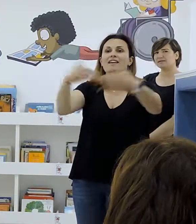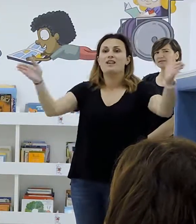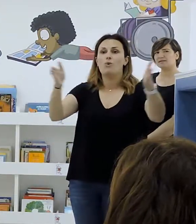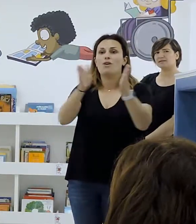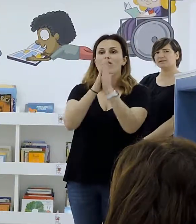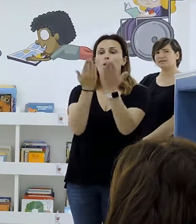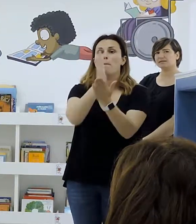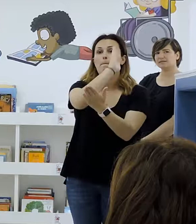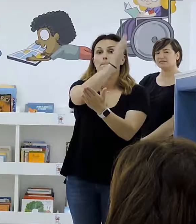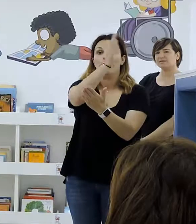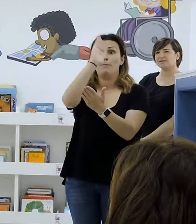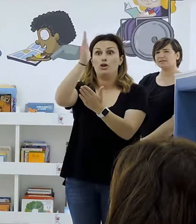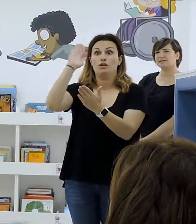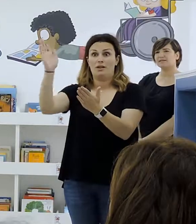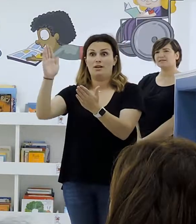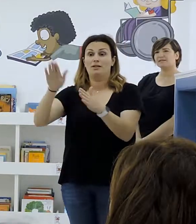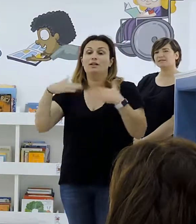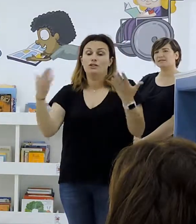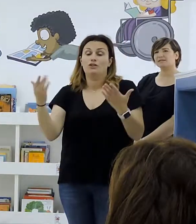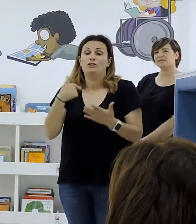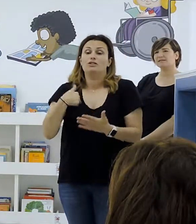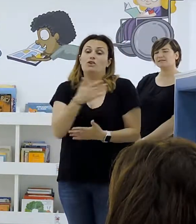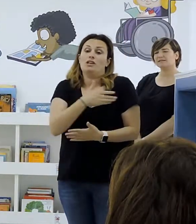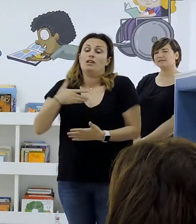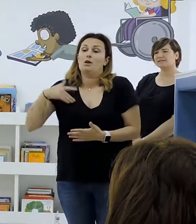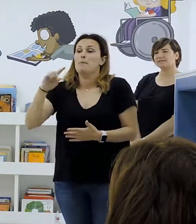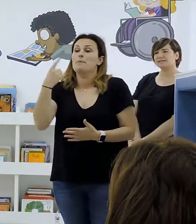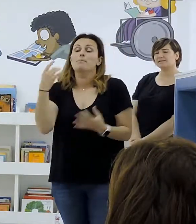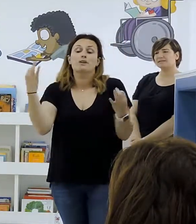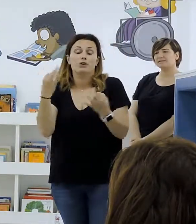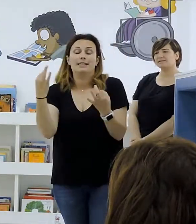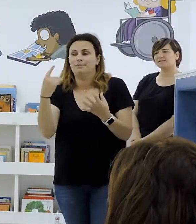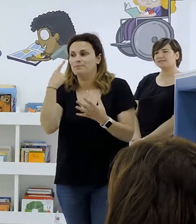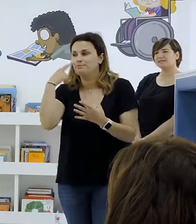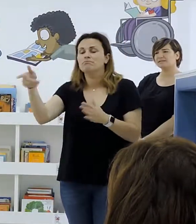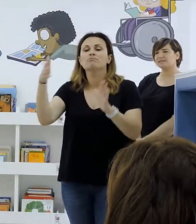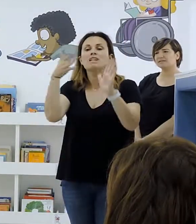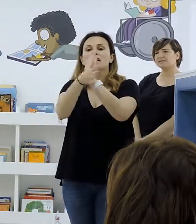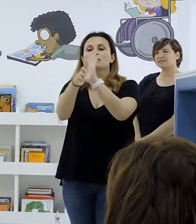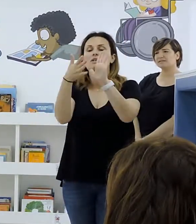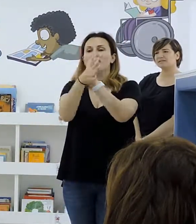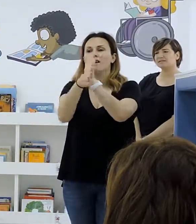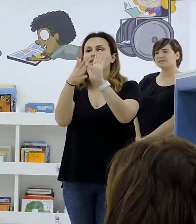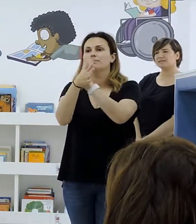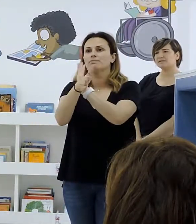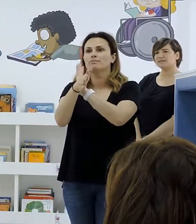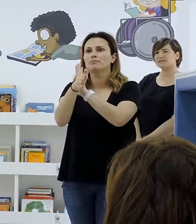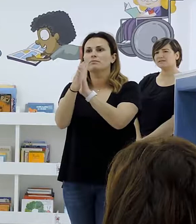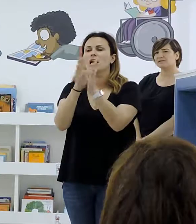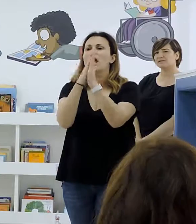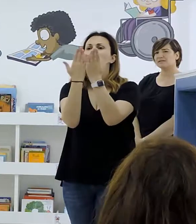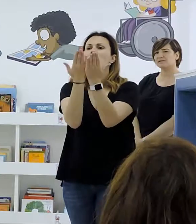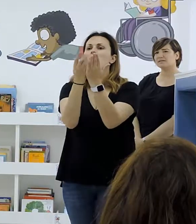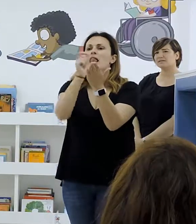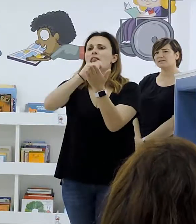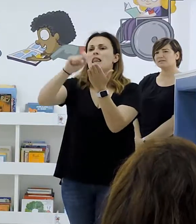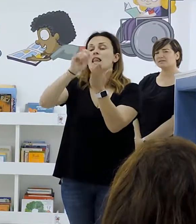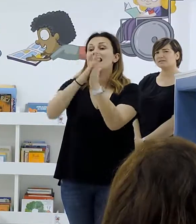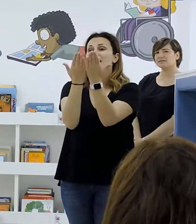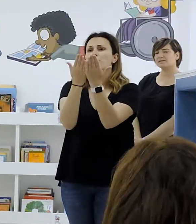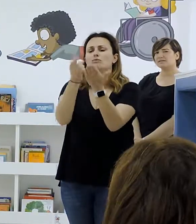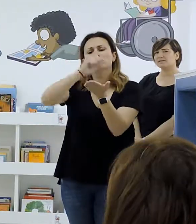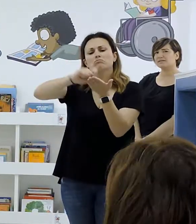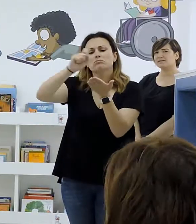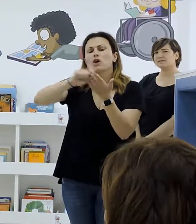biblioteca, lo primero que me gustaría, después de esto que habéis visto, es explicaros cómo se hacen los libros. Para hacer